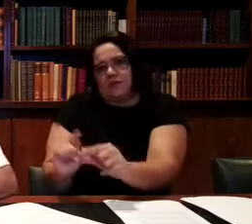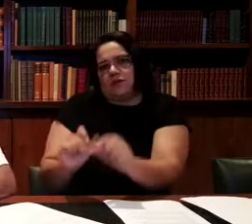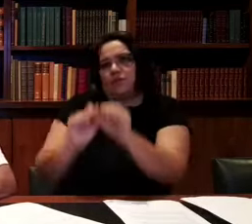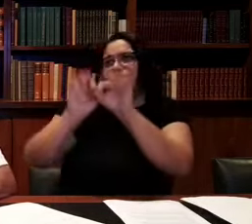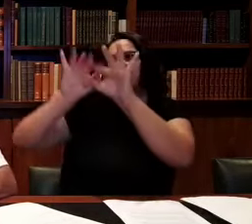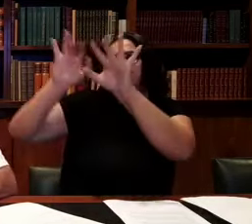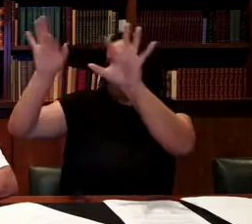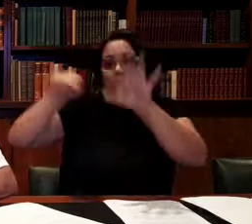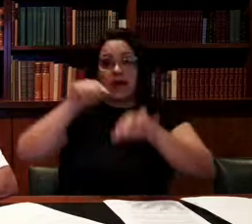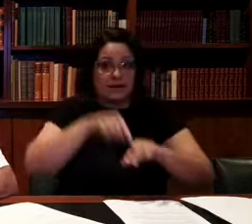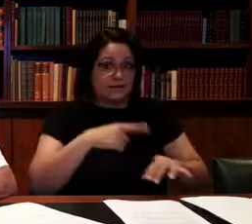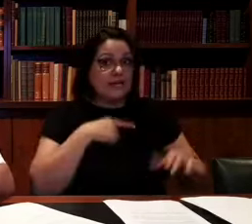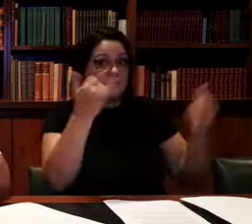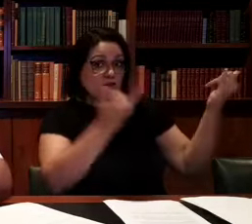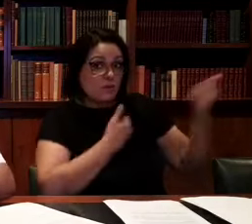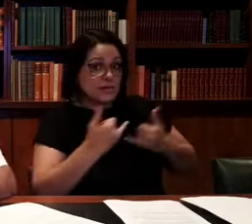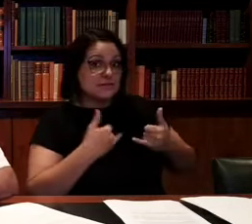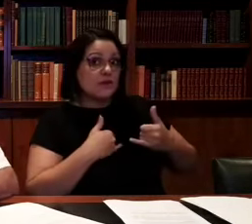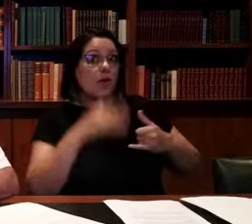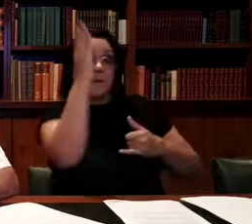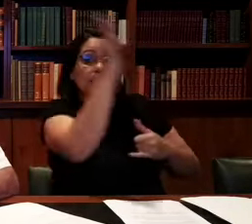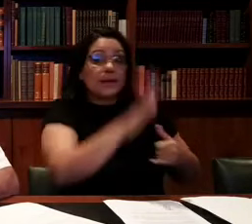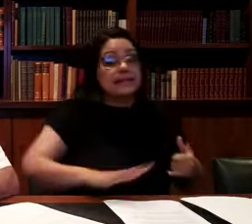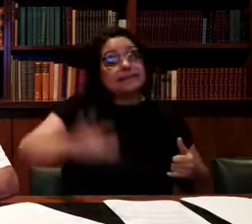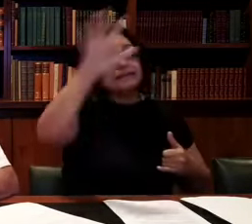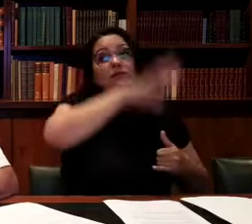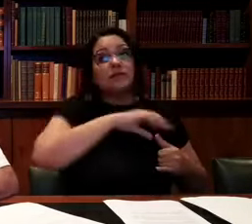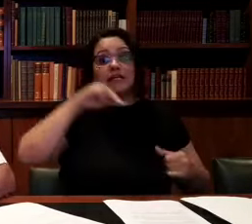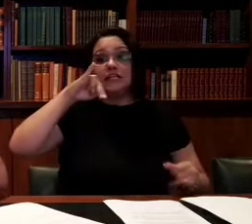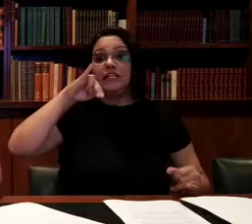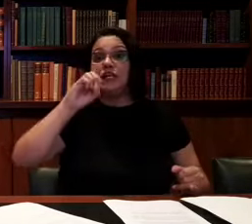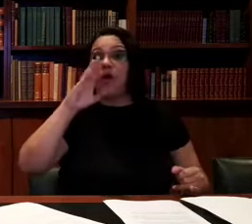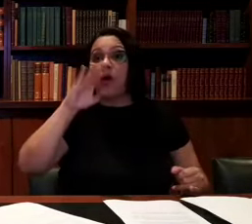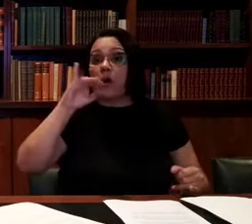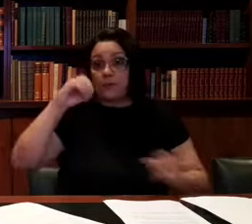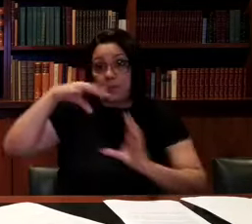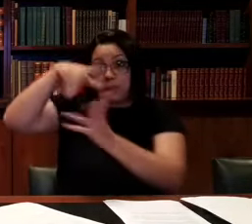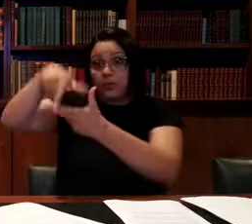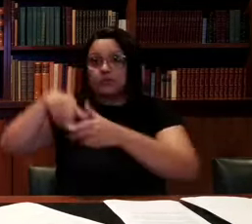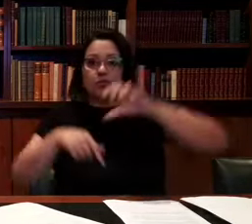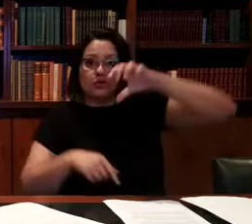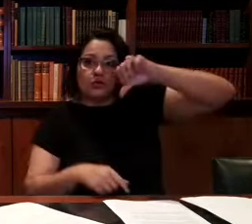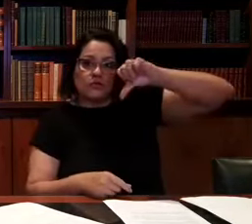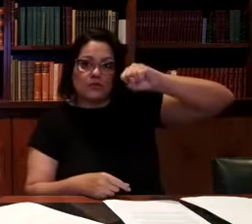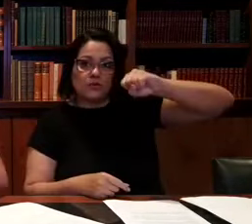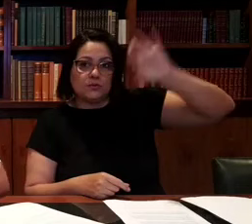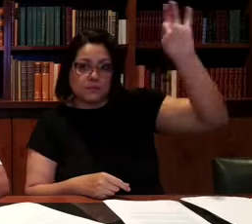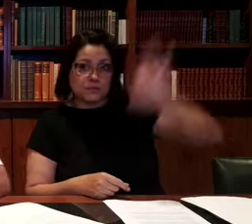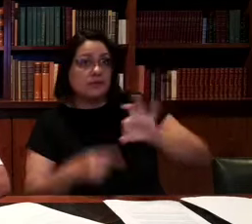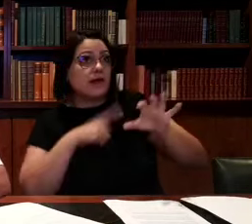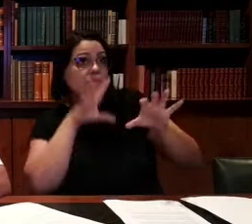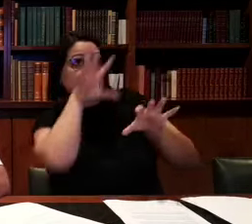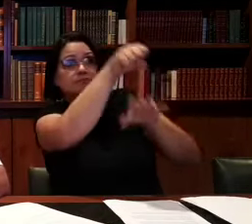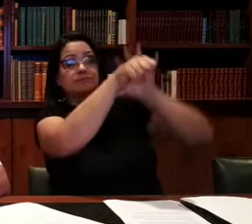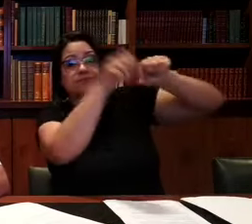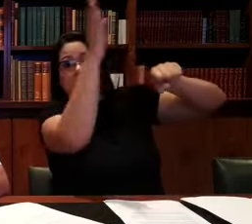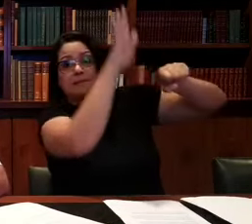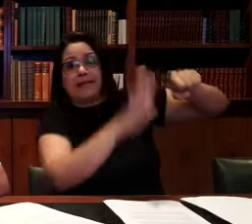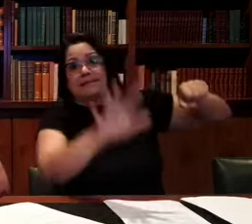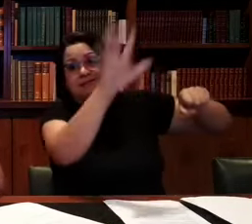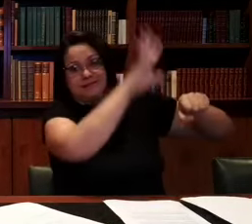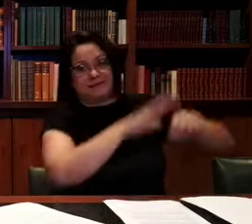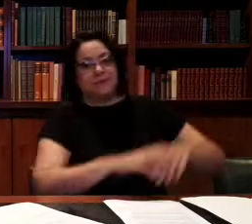informações 98 por cento nióbio do mundo está no Brasil Oi e a grande mina de Araxá tive Araxá dois anos as